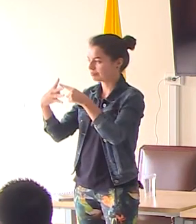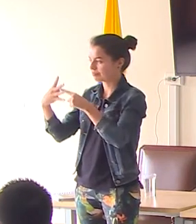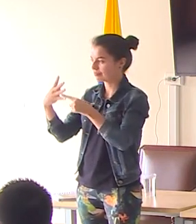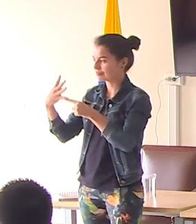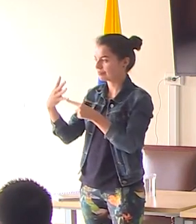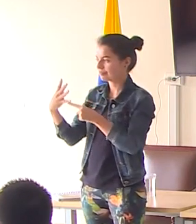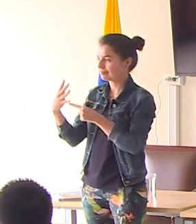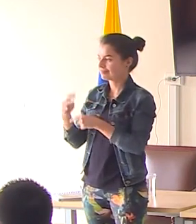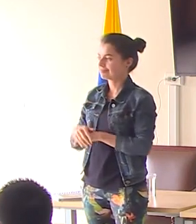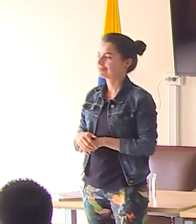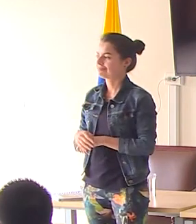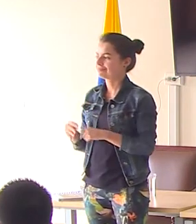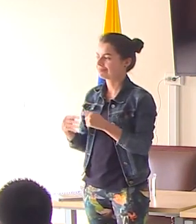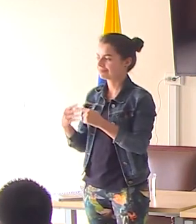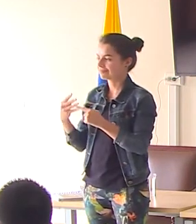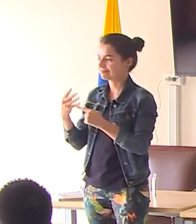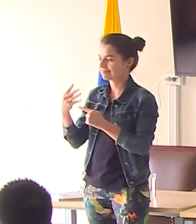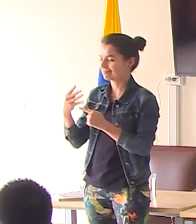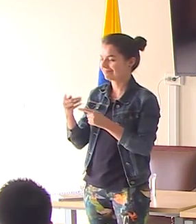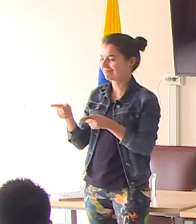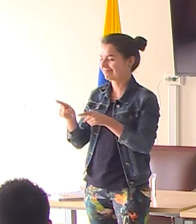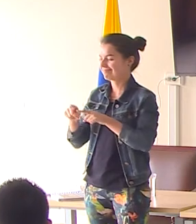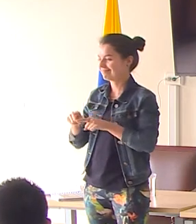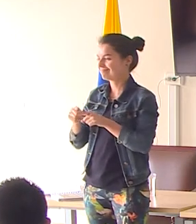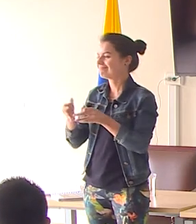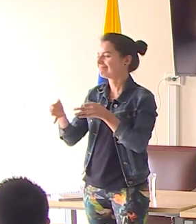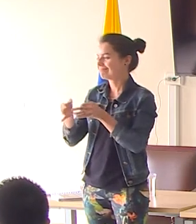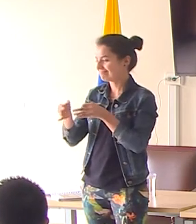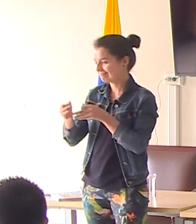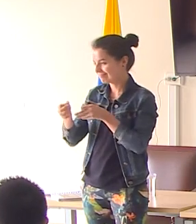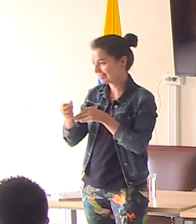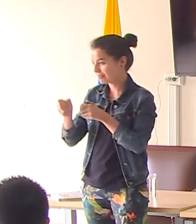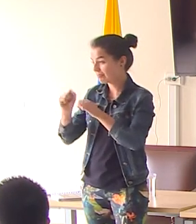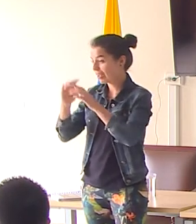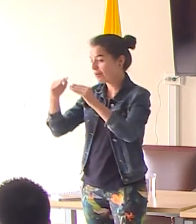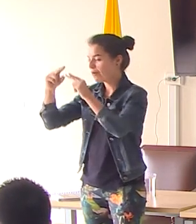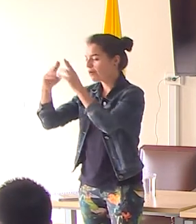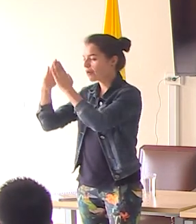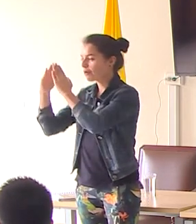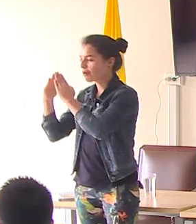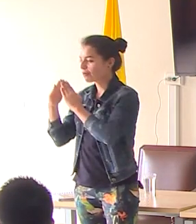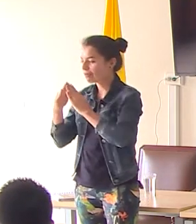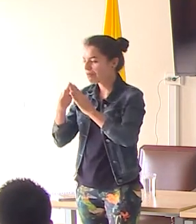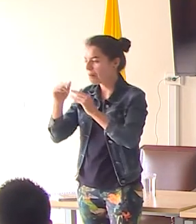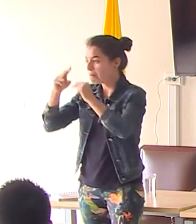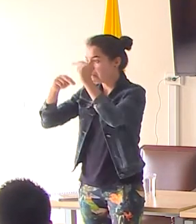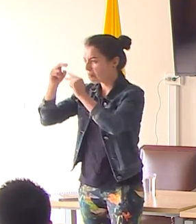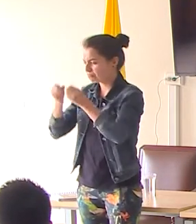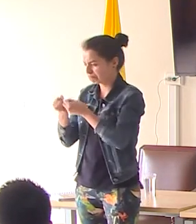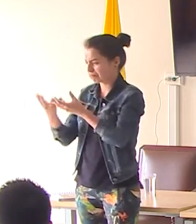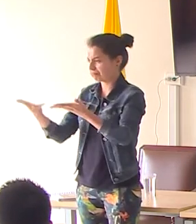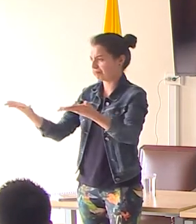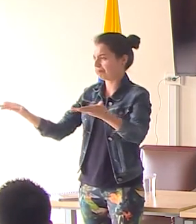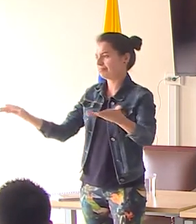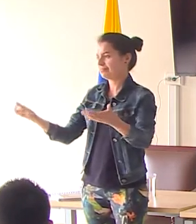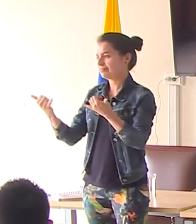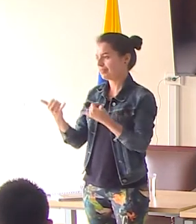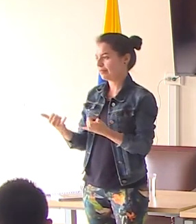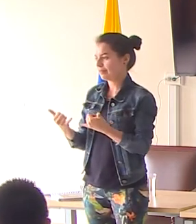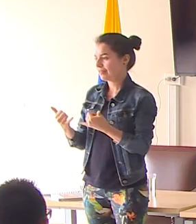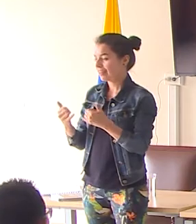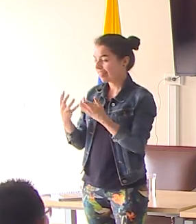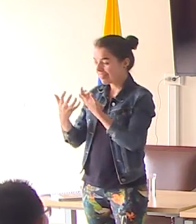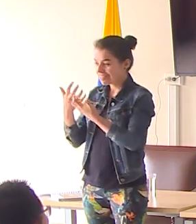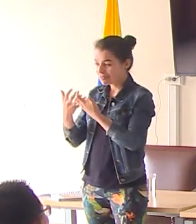especulación de precios de suelo inmobiliaria que por realmente asentamientos de grandes industrias o en industrias acá en esta